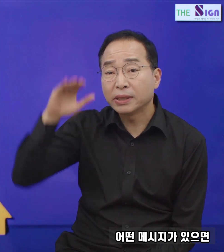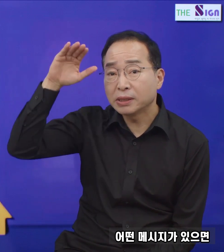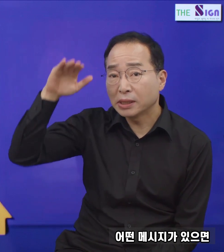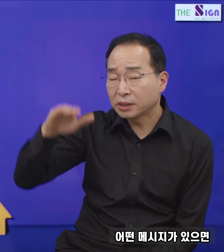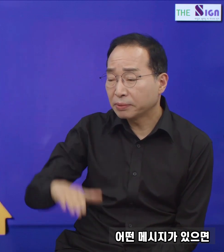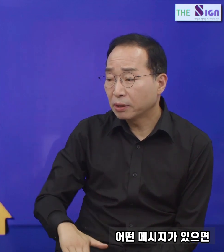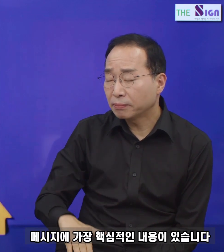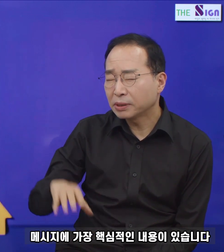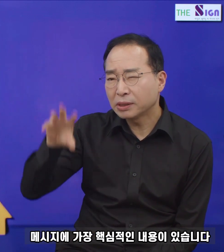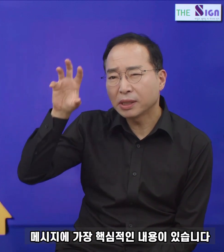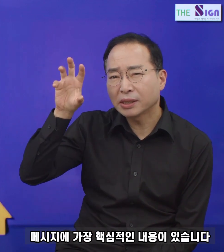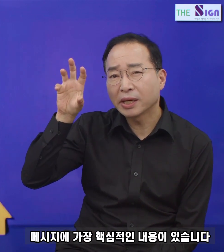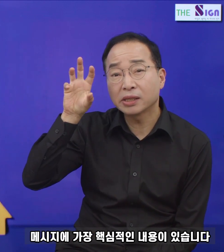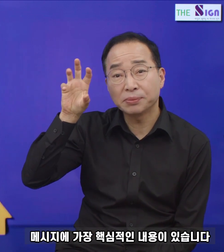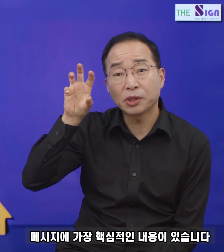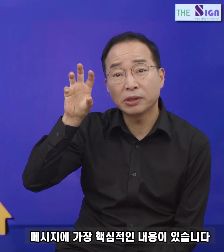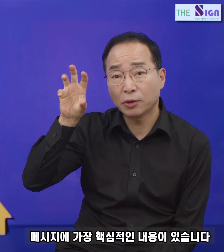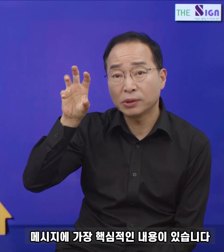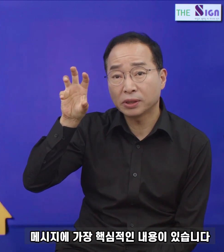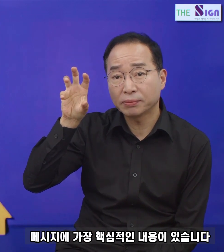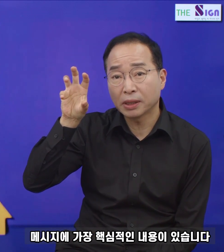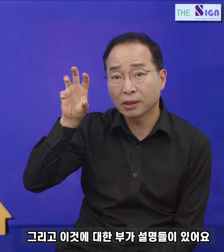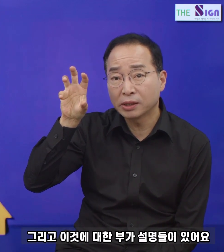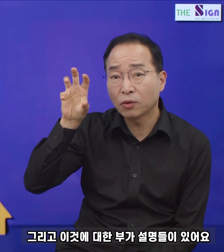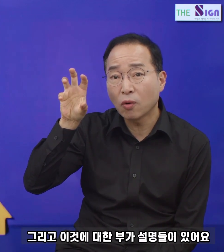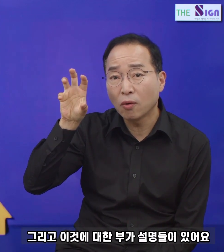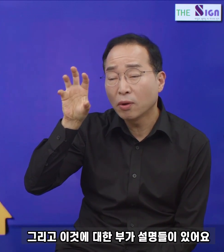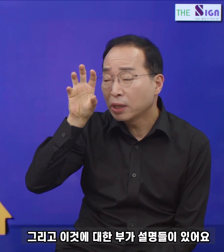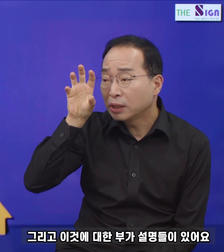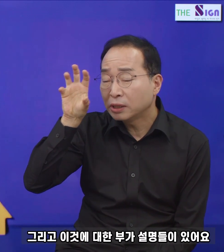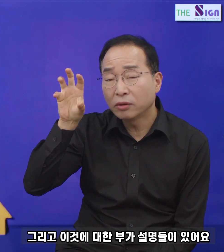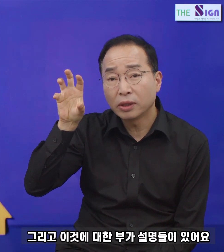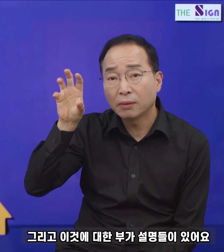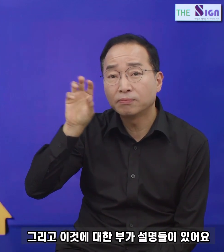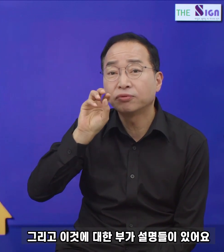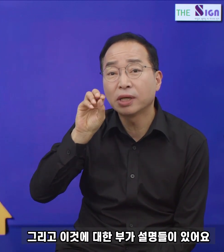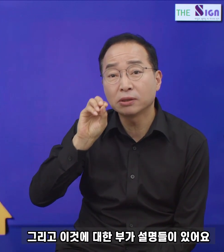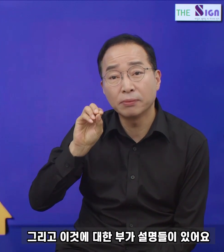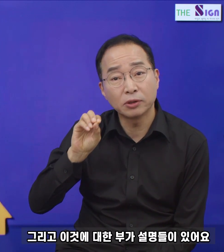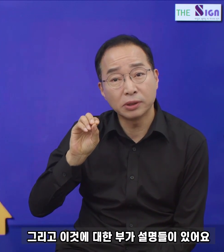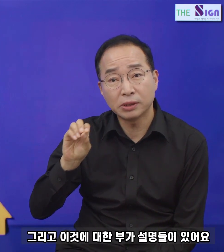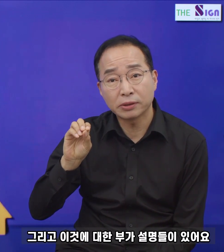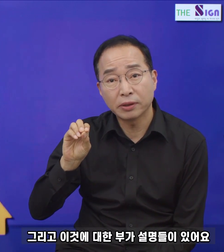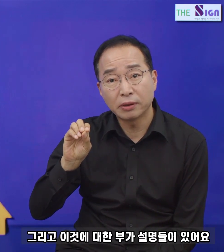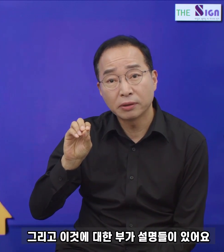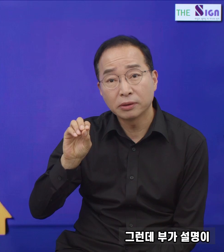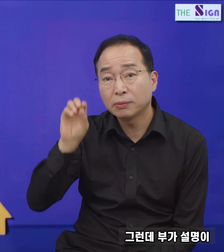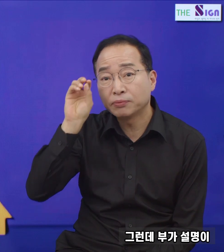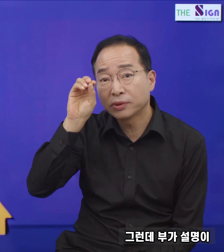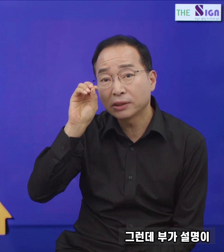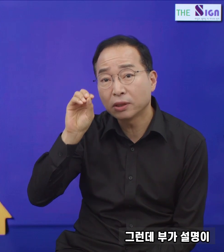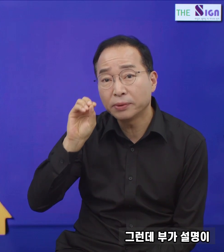메시지가 있으면 메시지의 가장 핵심적인 내용이 있습니다. 그리고 이거에 대한 부가 설명들이 있어요. 근데 부가